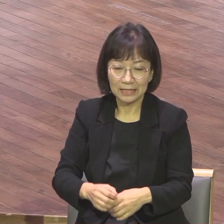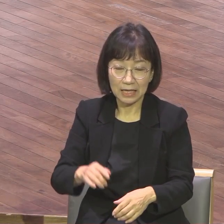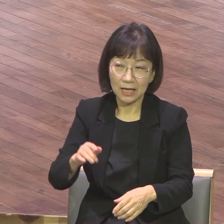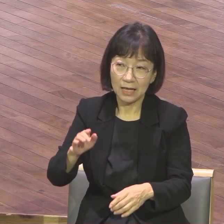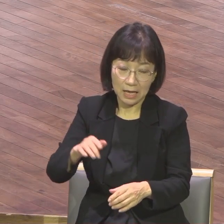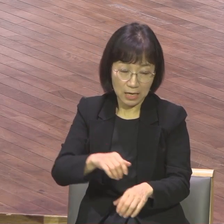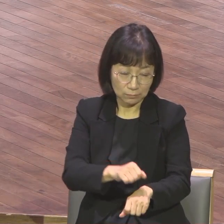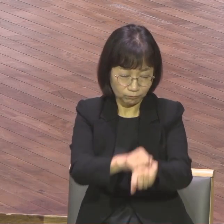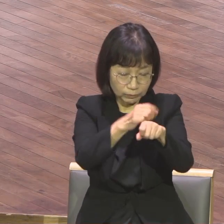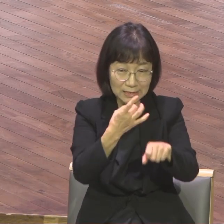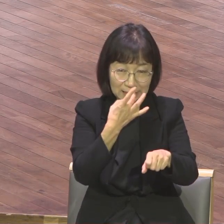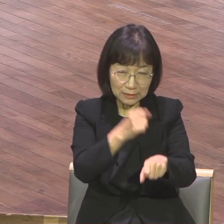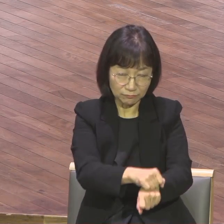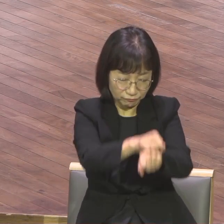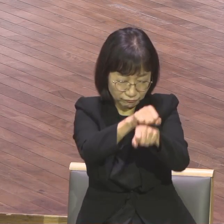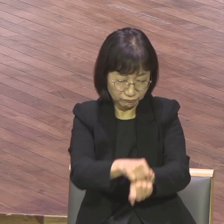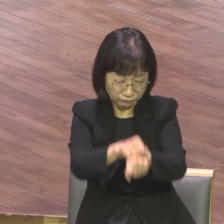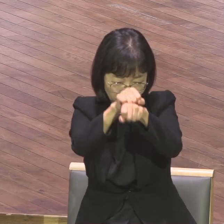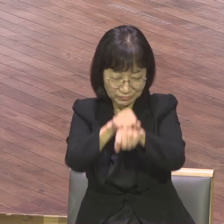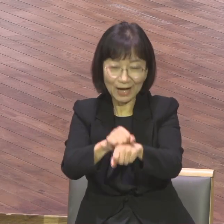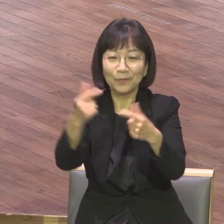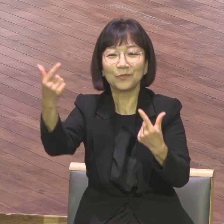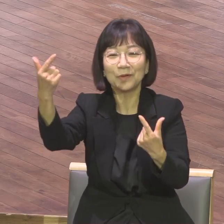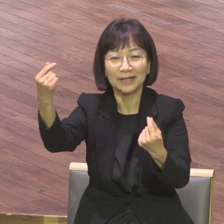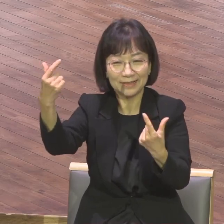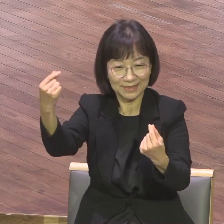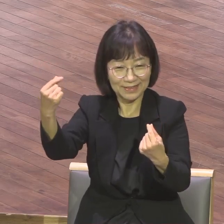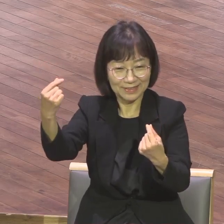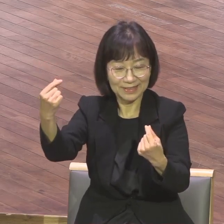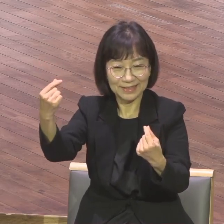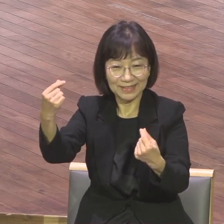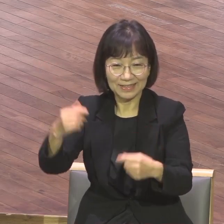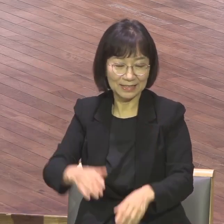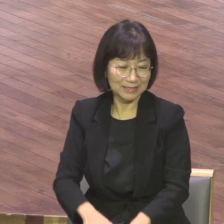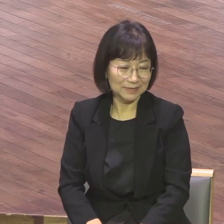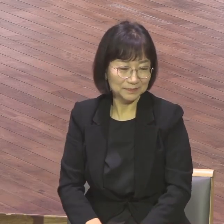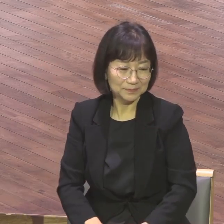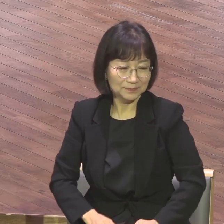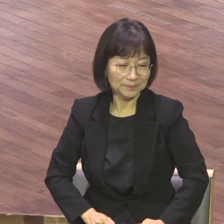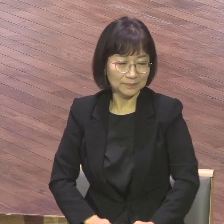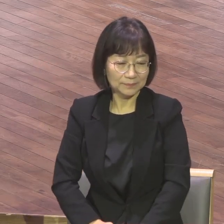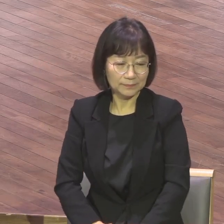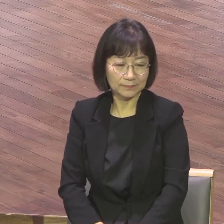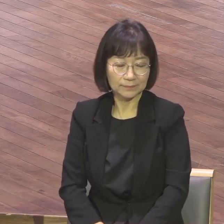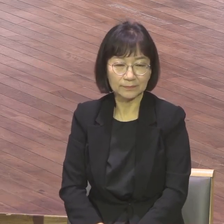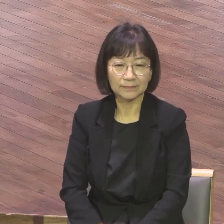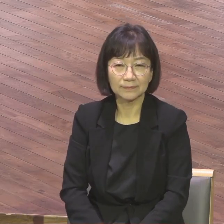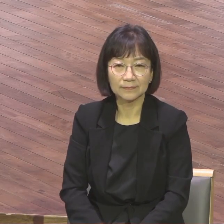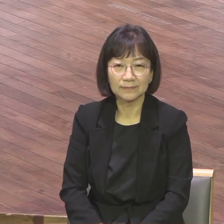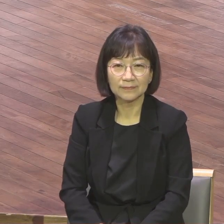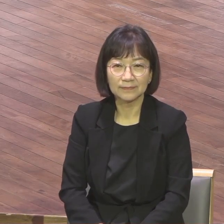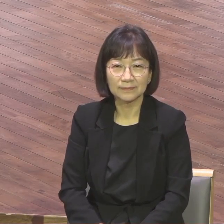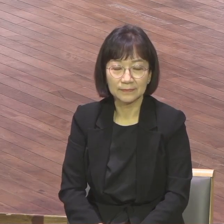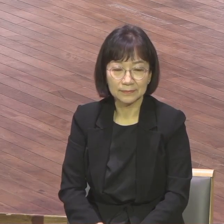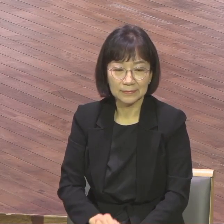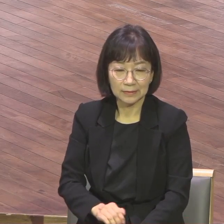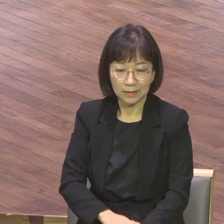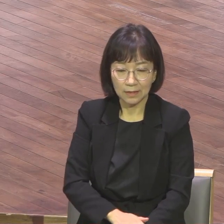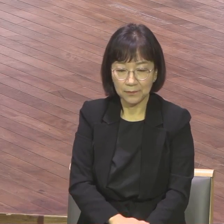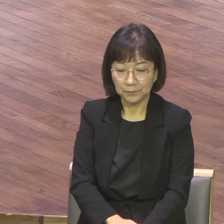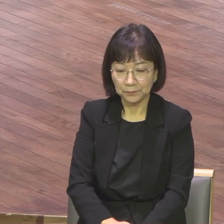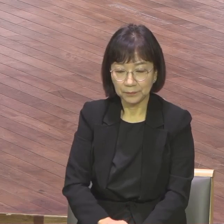구원받아서 천국 갈 때까지 이 절기를 지키는 막연한 절기가 아니라 나를 정해 지킨 것이 아니라 그 구원